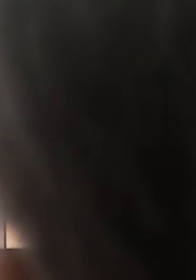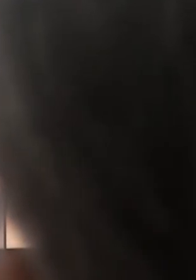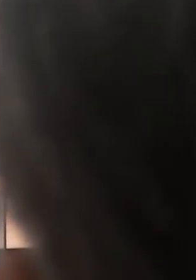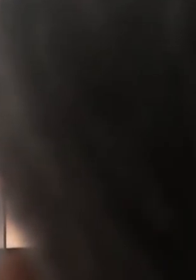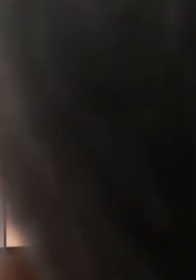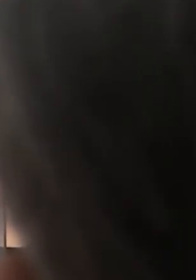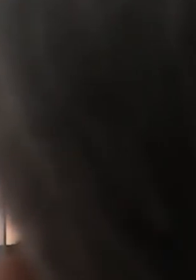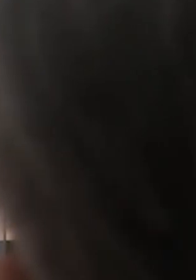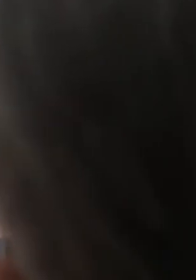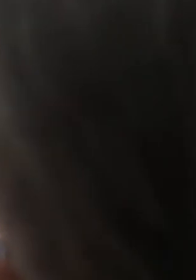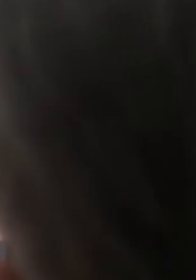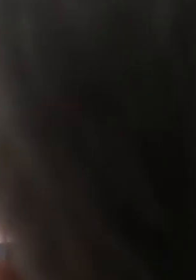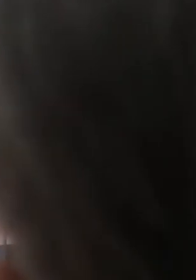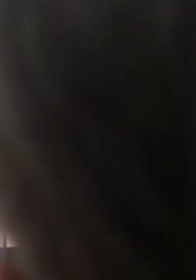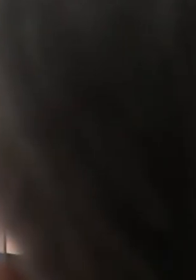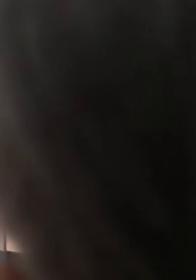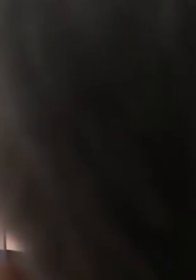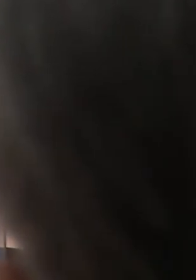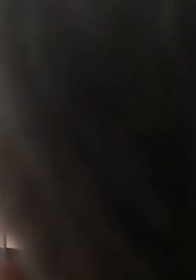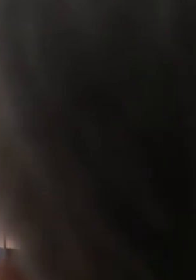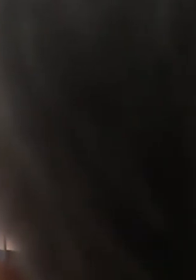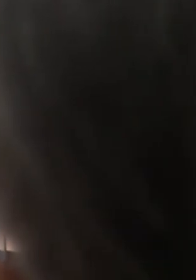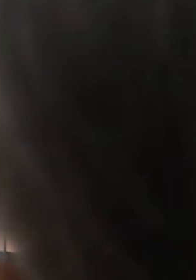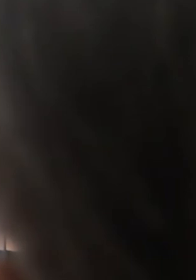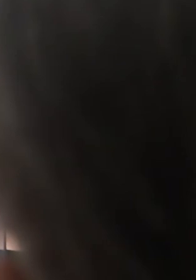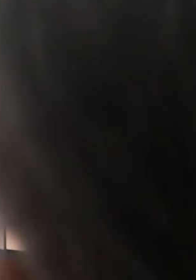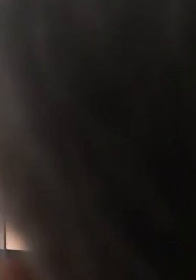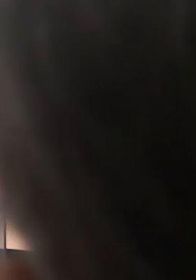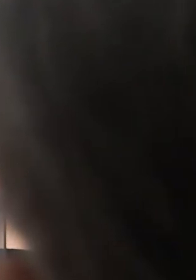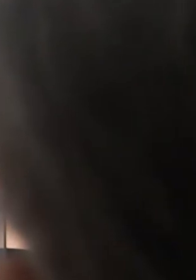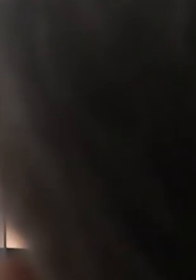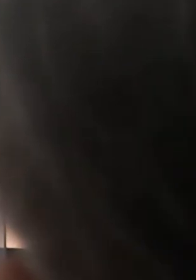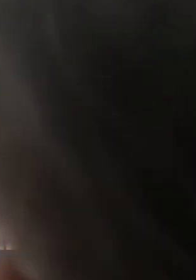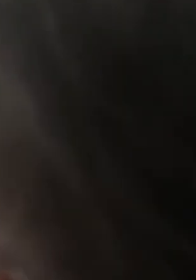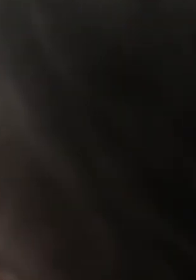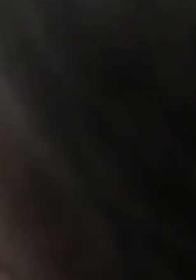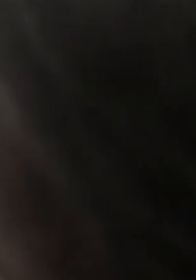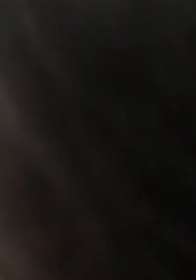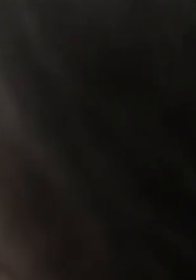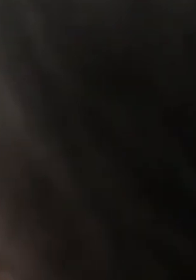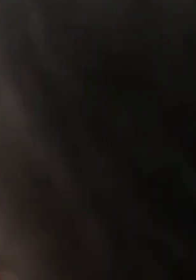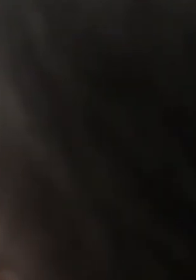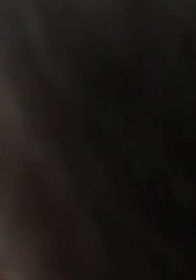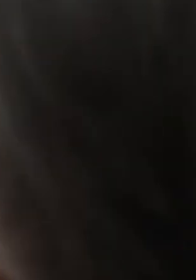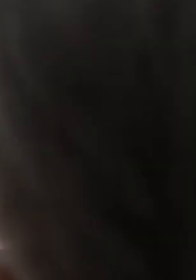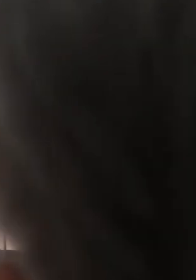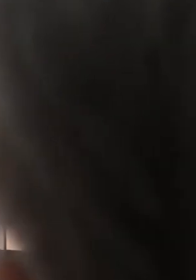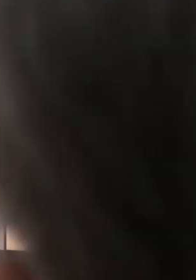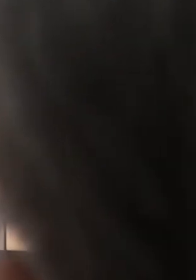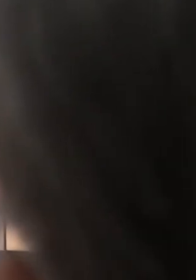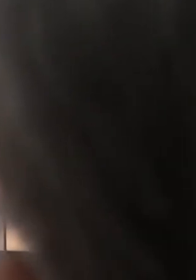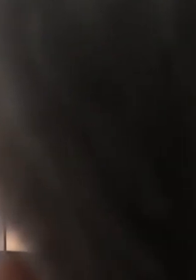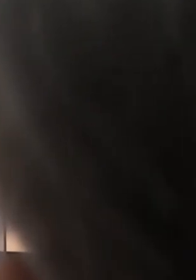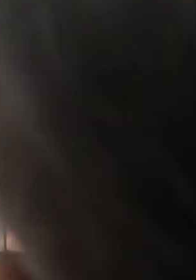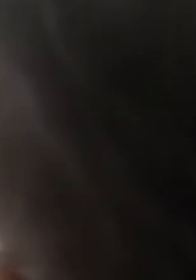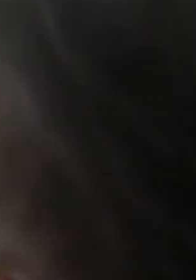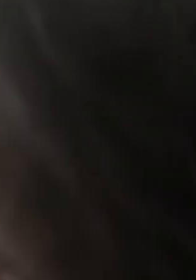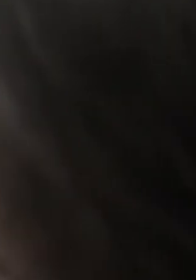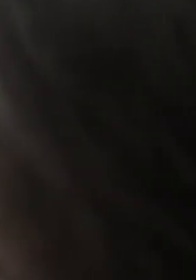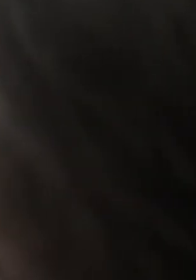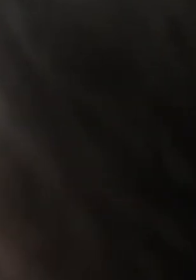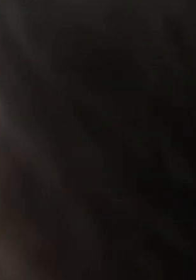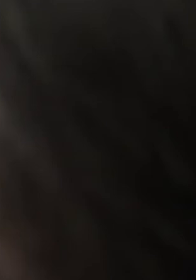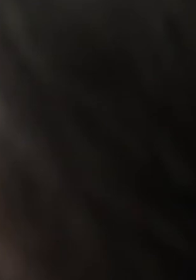열린민주당의 최강욱 대표님입니다. 네, 우리 더불어민주당 장경태 의원님이십니다. 더불어민주당